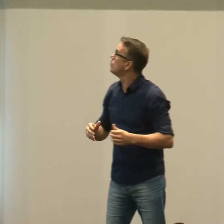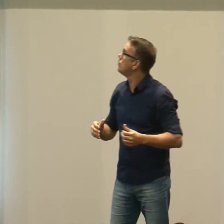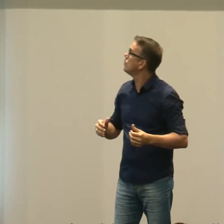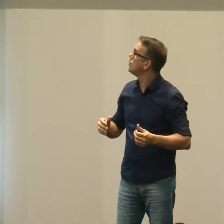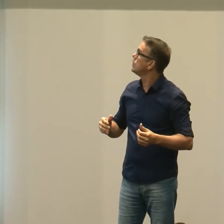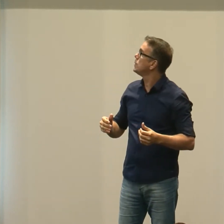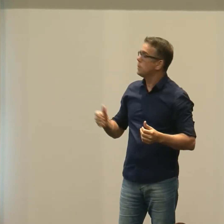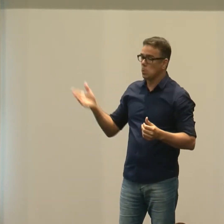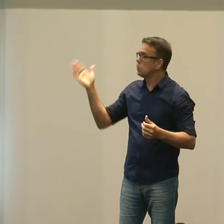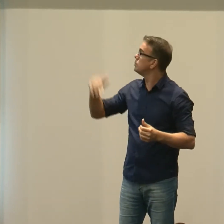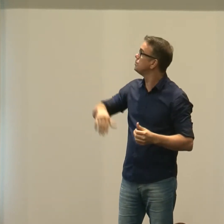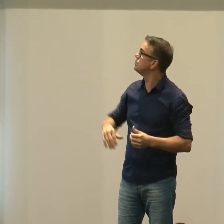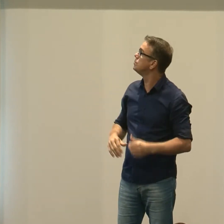passar.